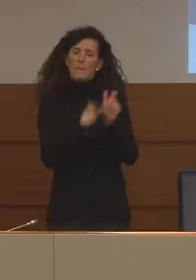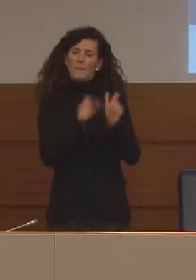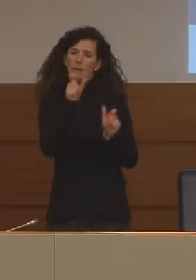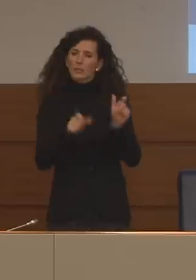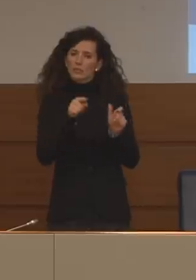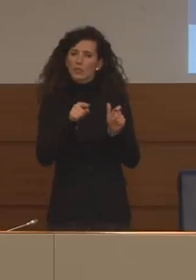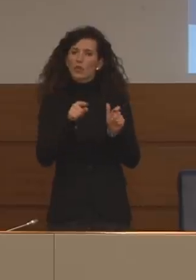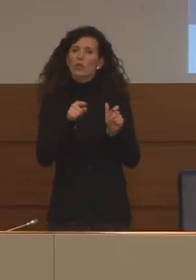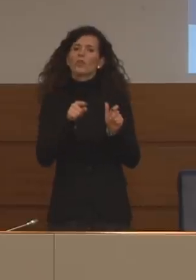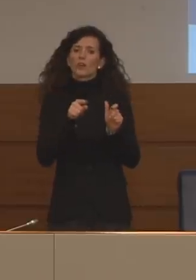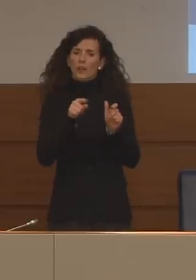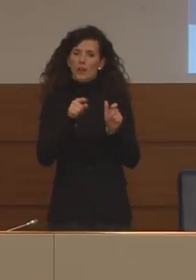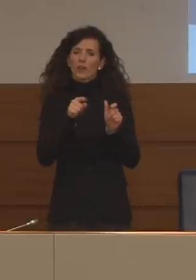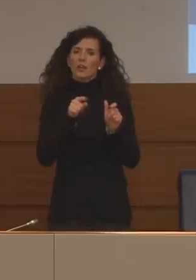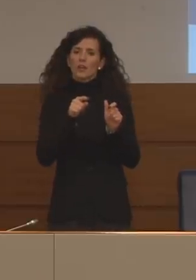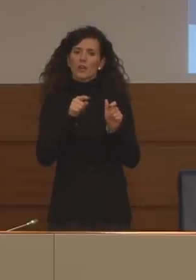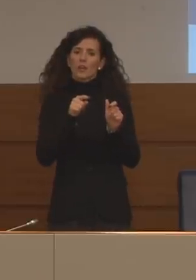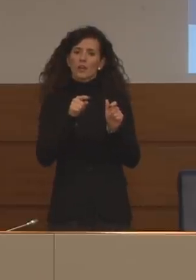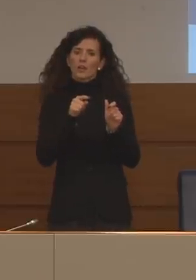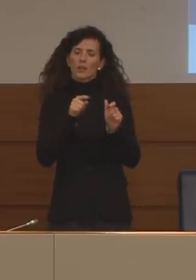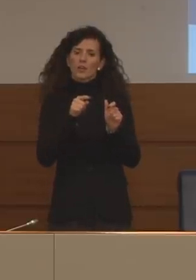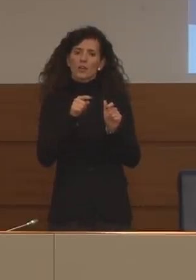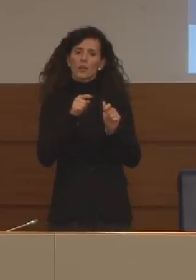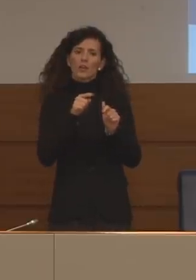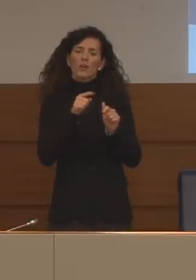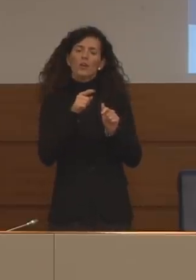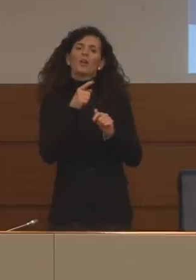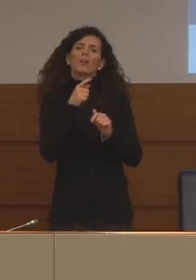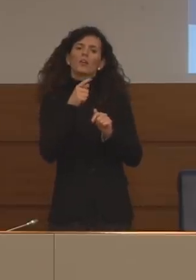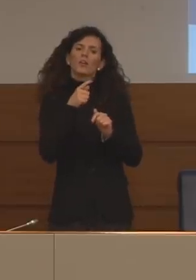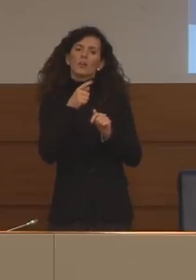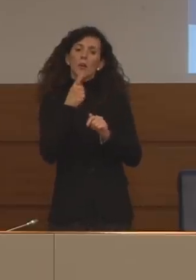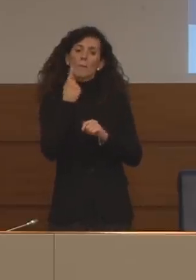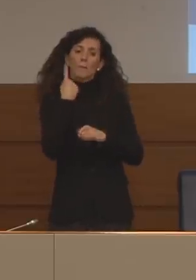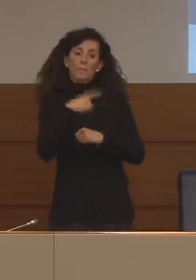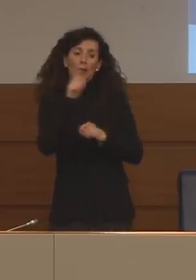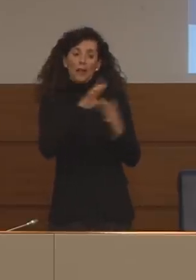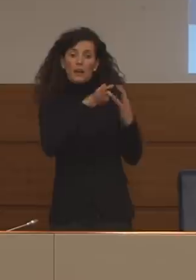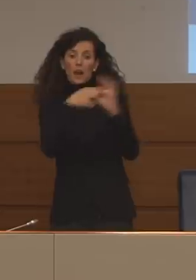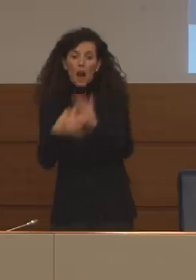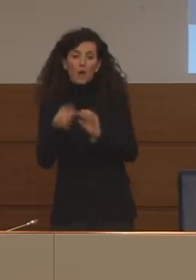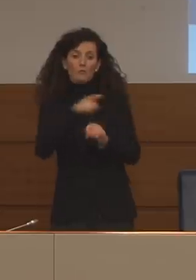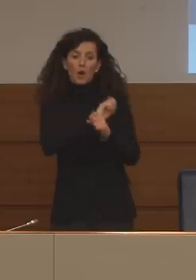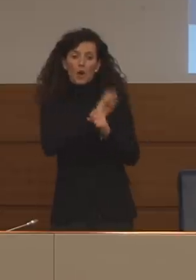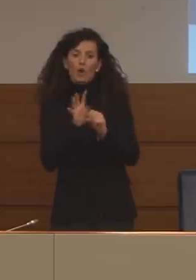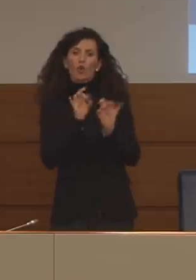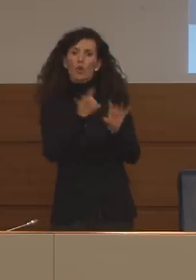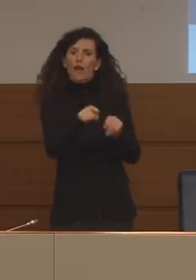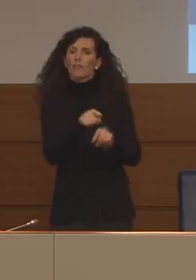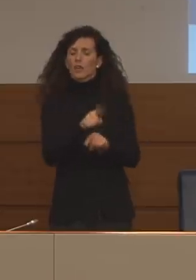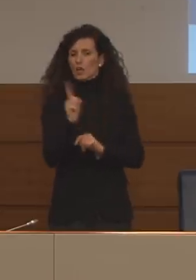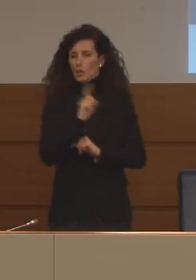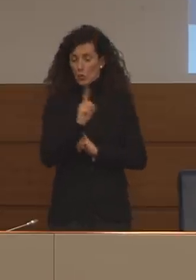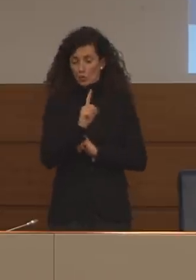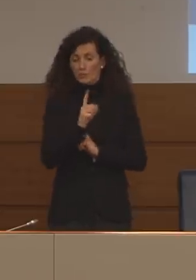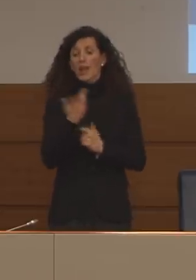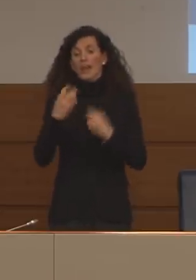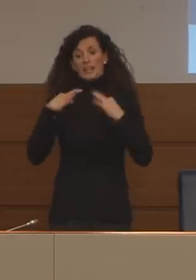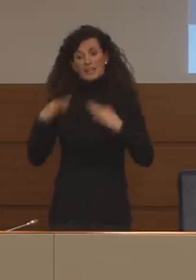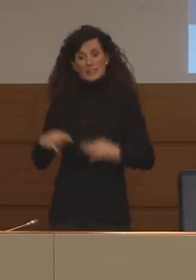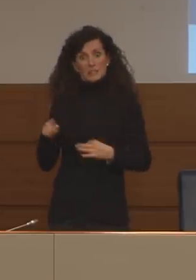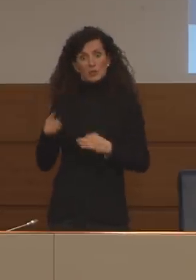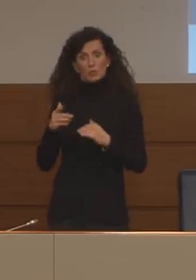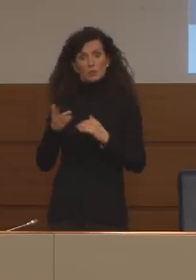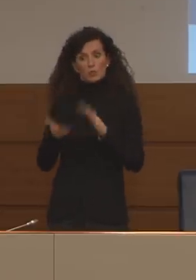coronavirus e non per il coronavirus sul quale l'istituto sta facendo tutta una serie di indagini